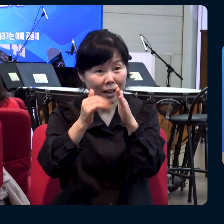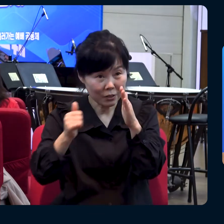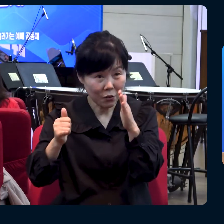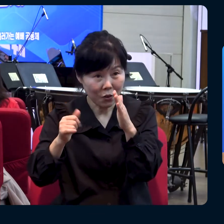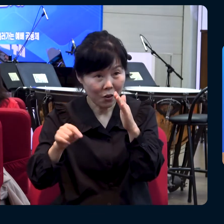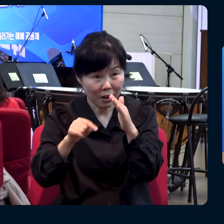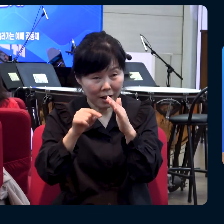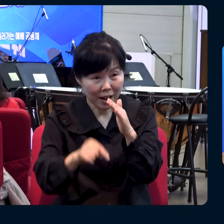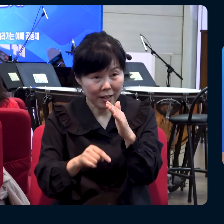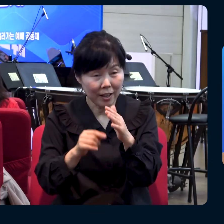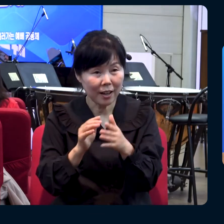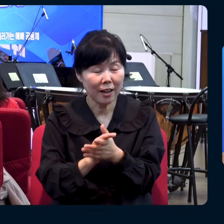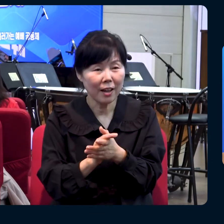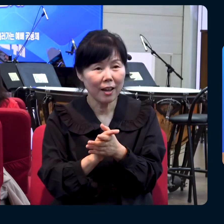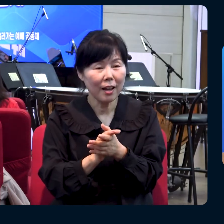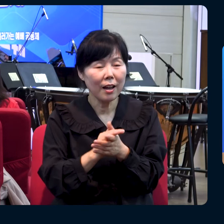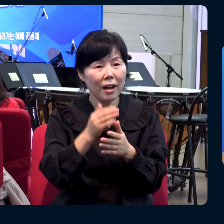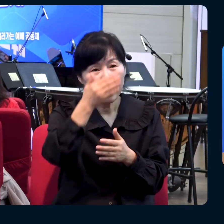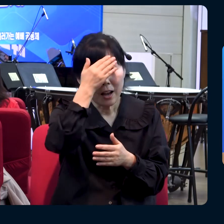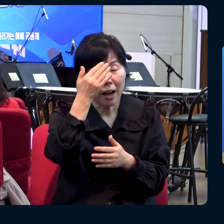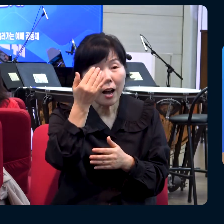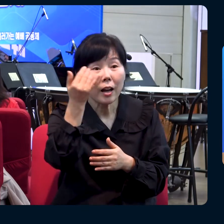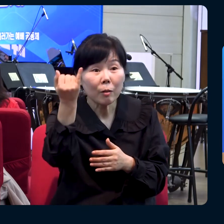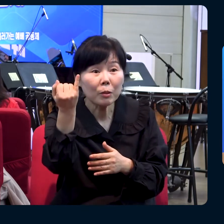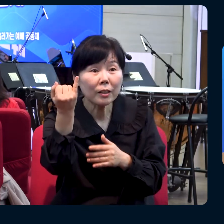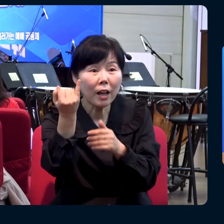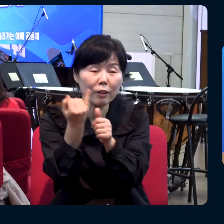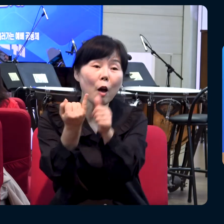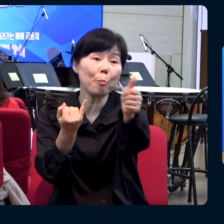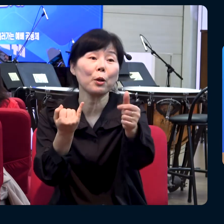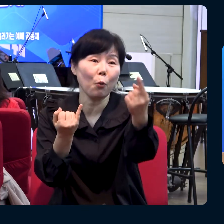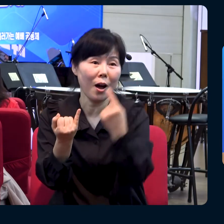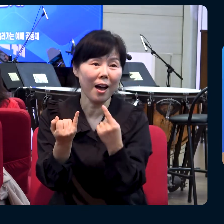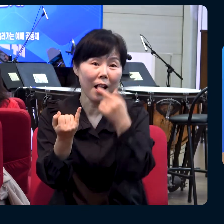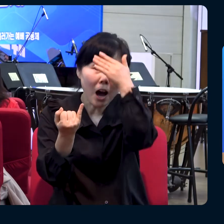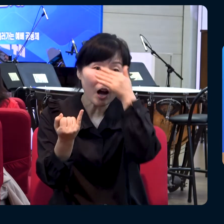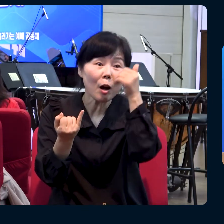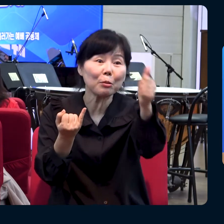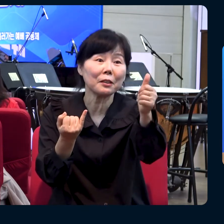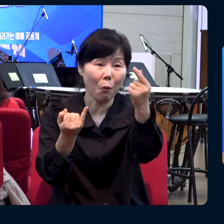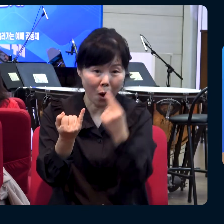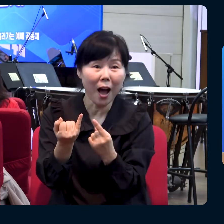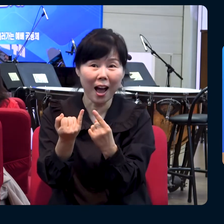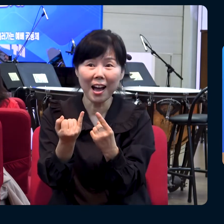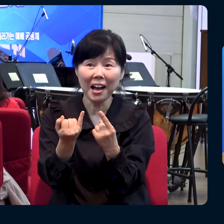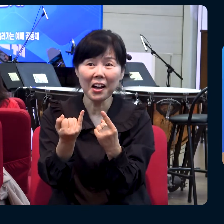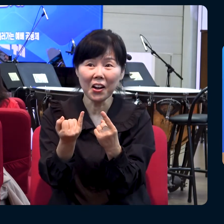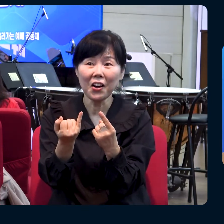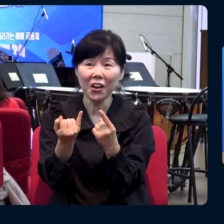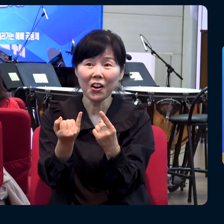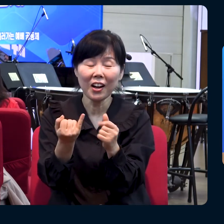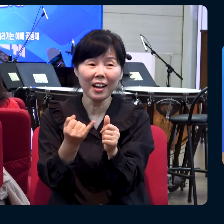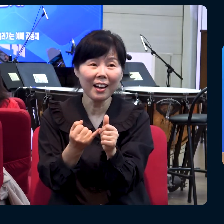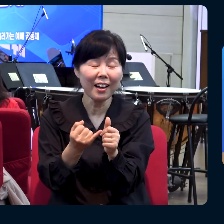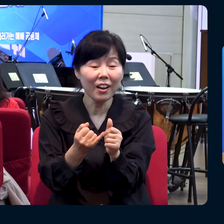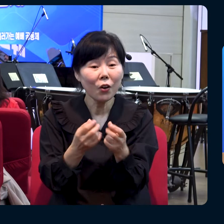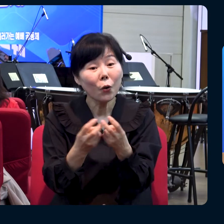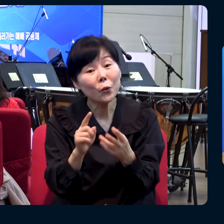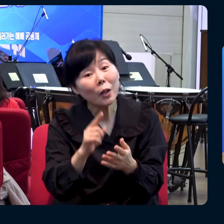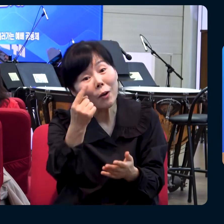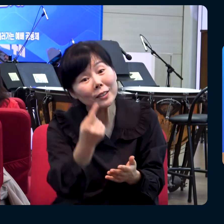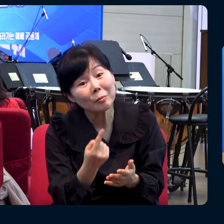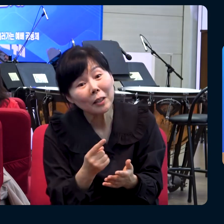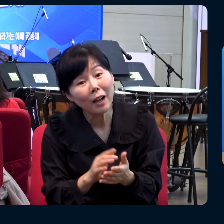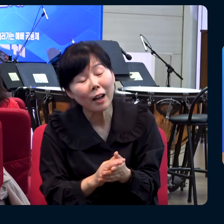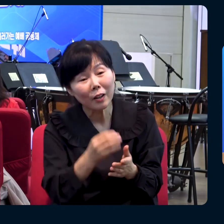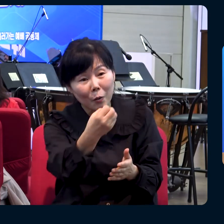새가족실에 남편 할아버지가 오신 거예요. 제가 이거 이상한데? 그래서 어떻게